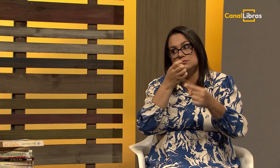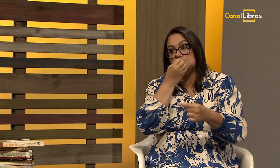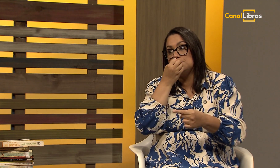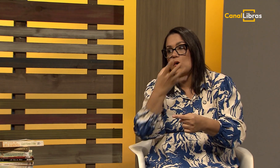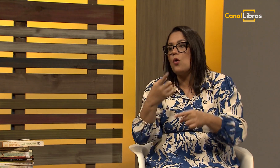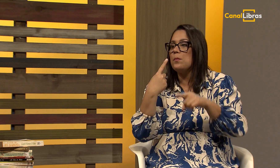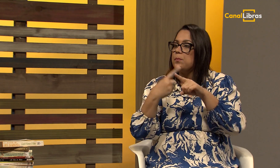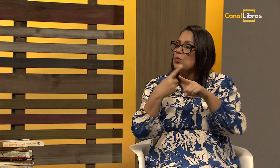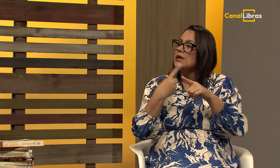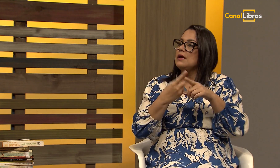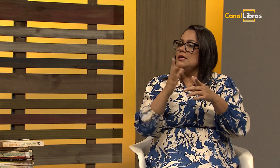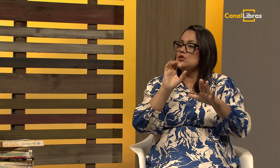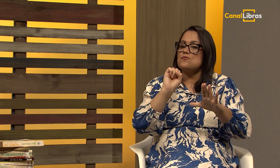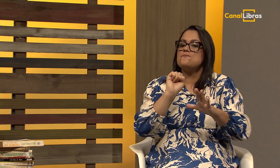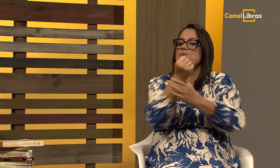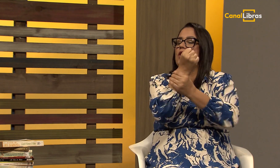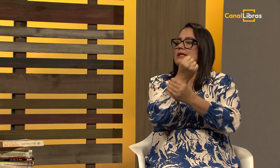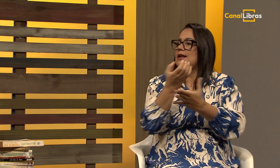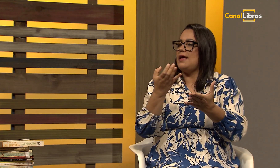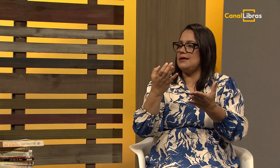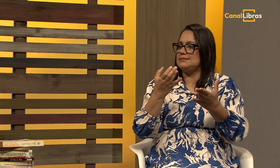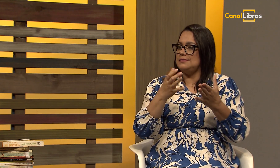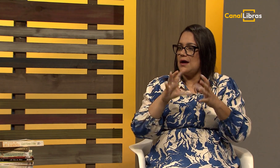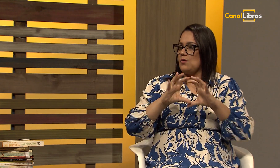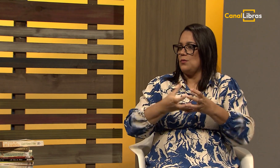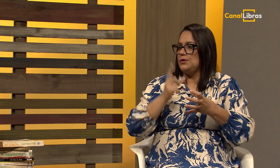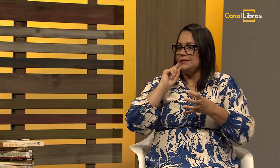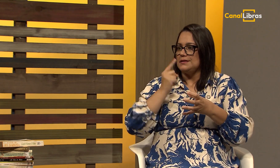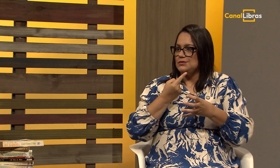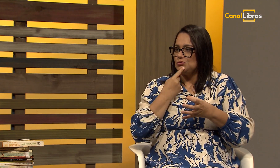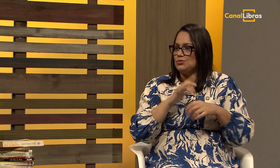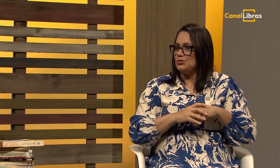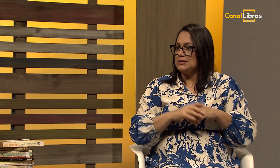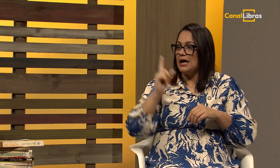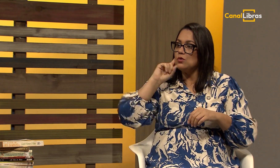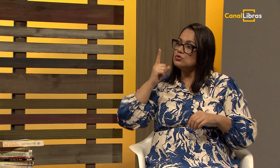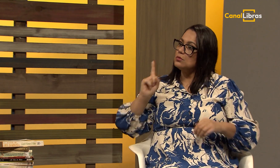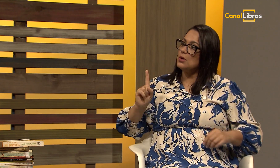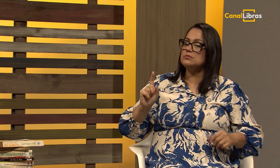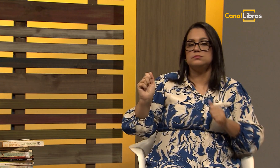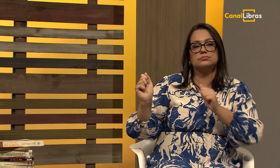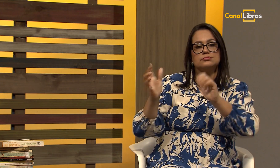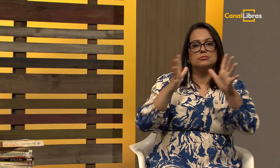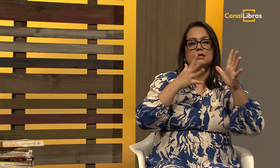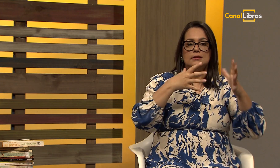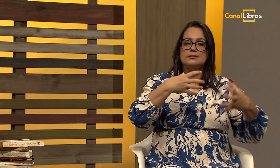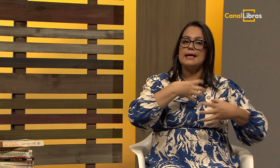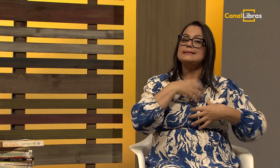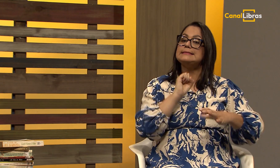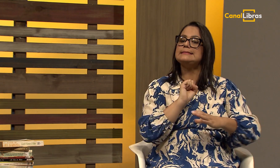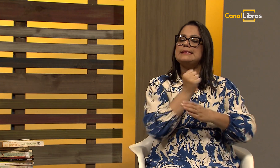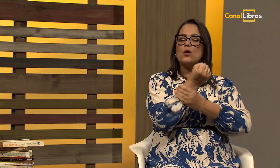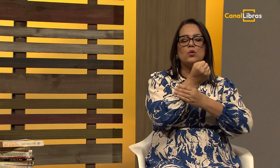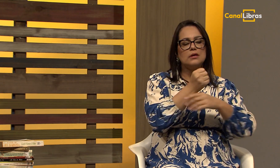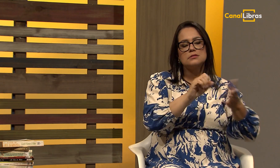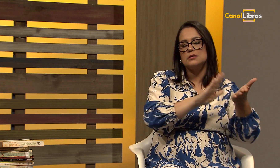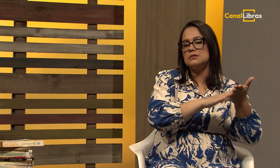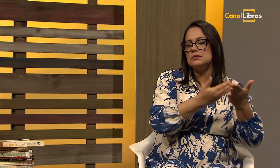surda. O surdo teria segurança de que o intérprete tem conhecimento da área e dos